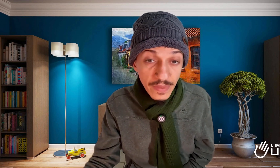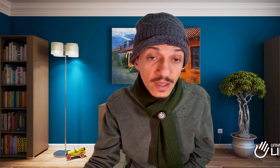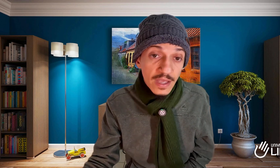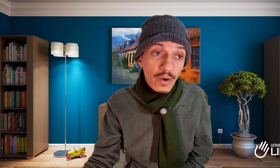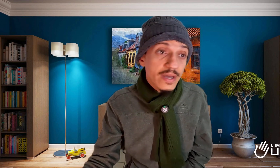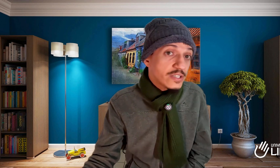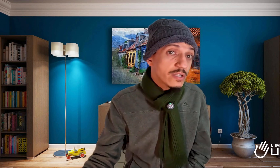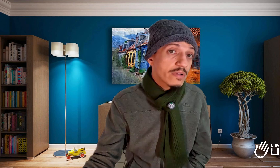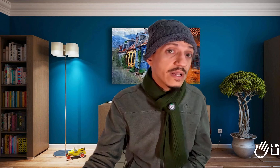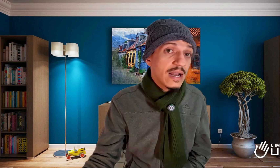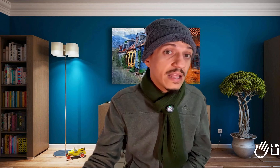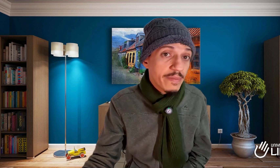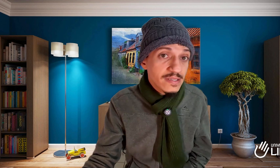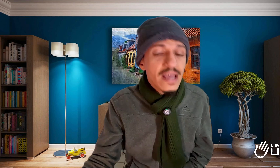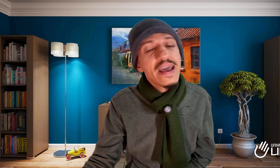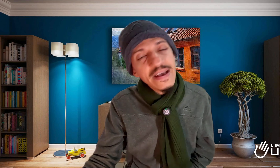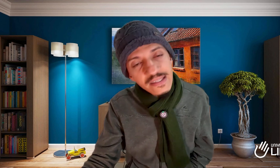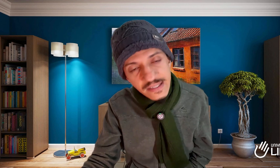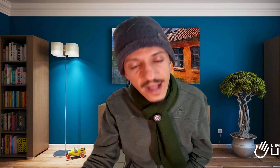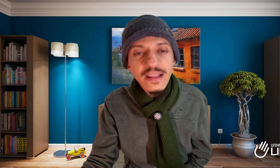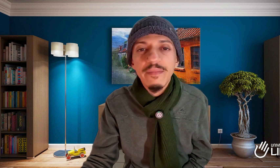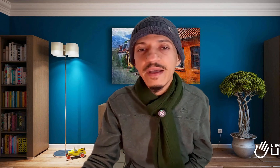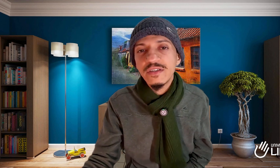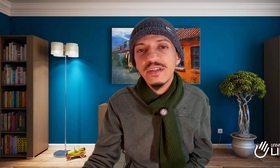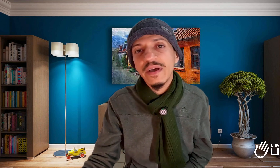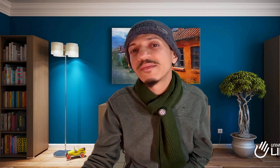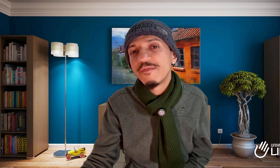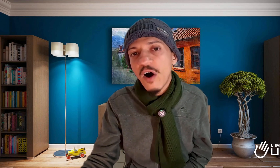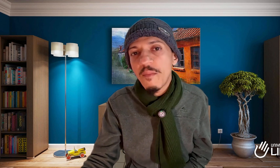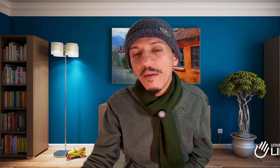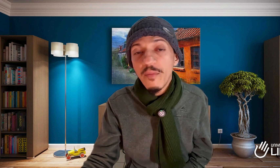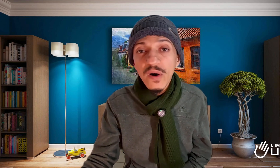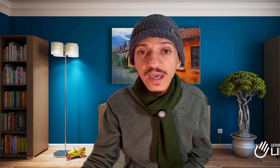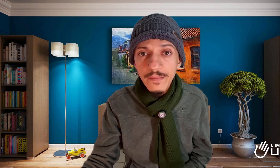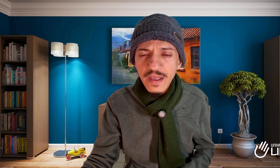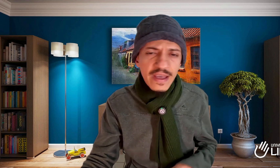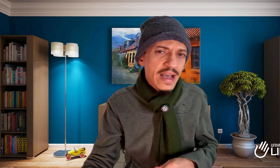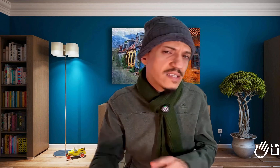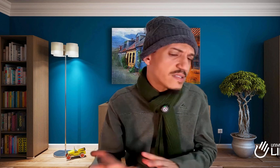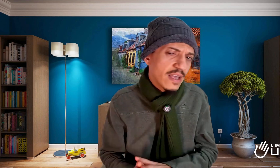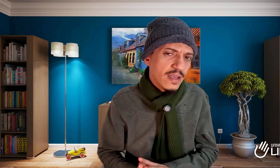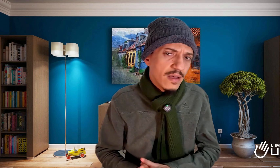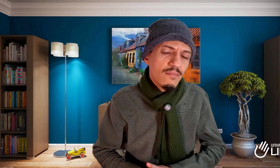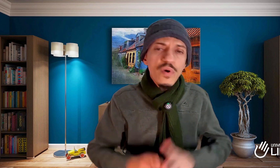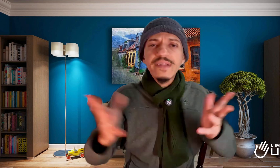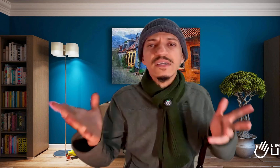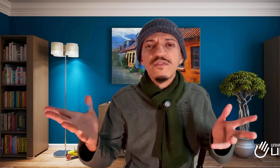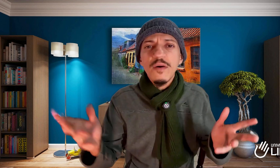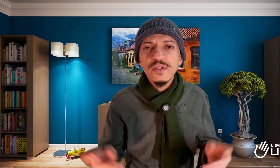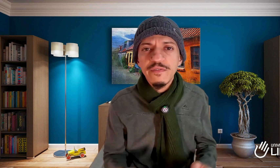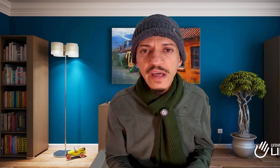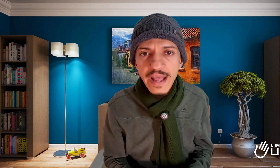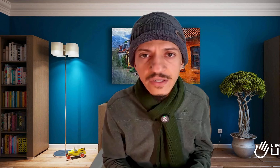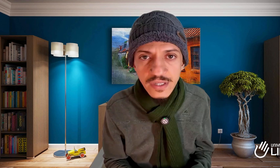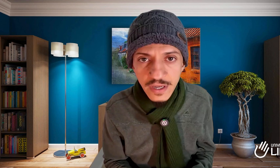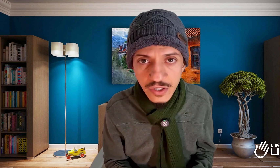Eu acredito que na Libras é exatamente da mesma forma. Por quê? Existem muitas formas diferentes de